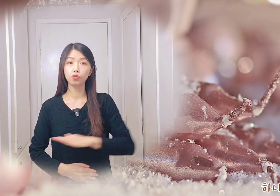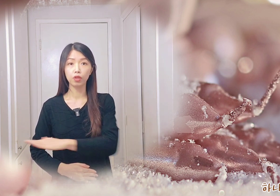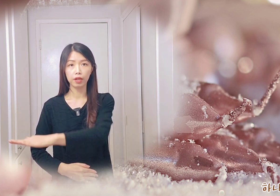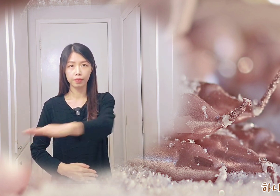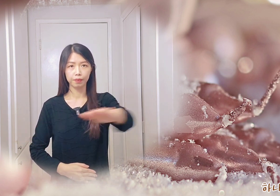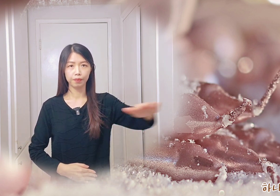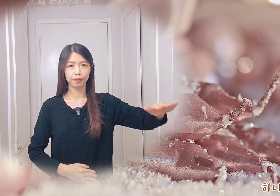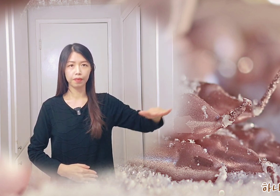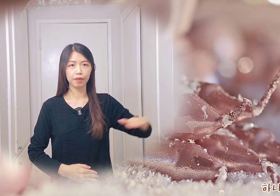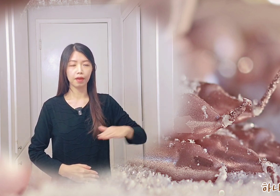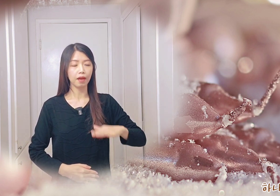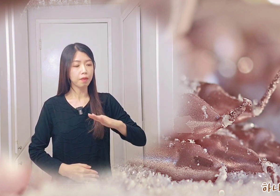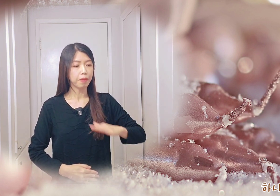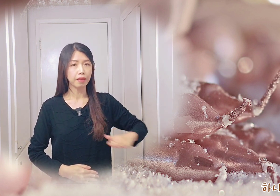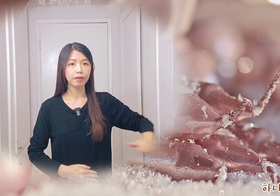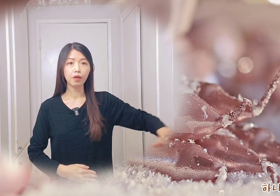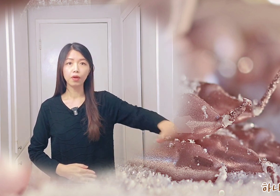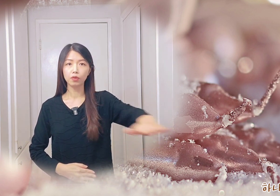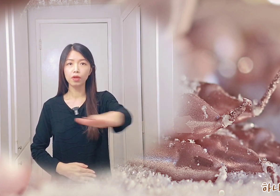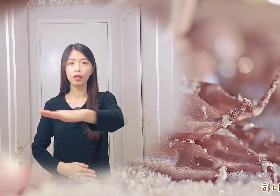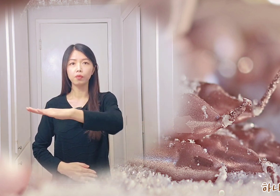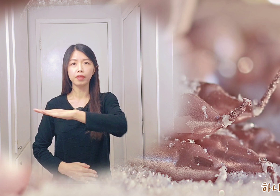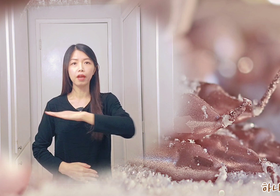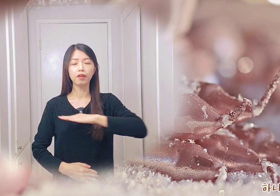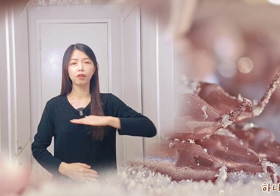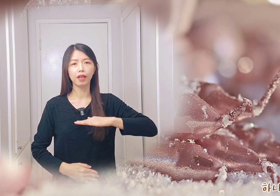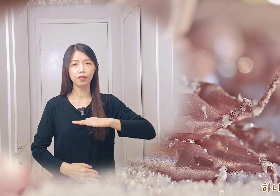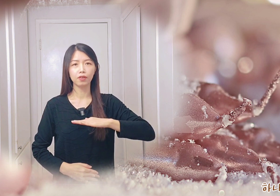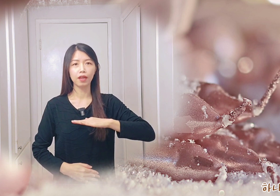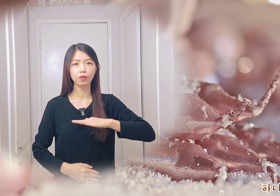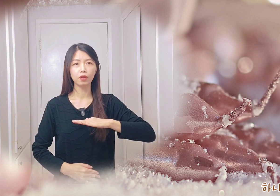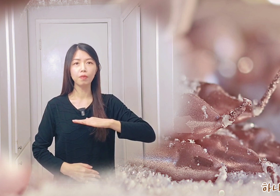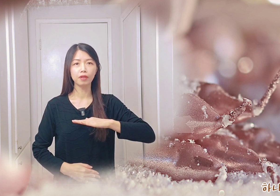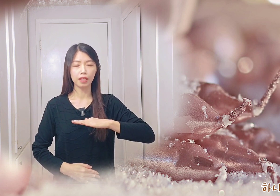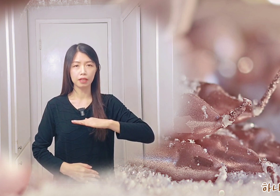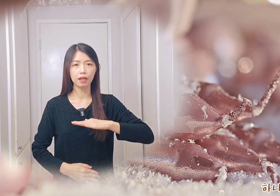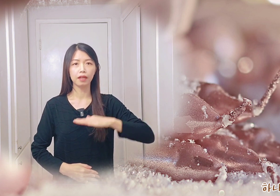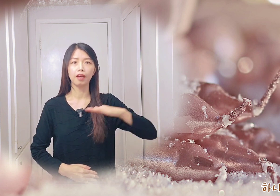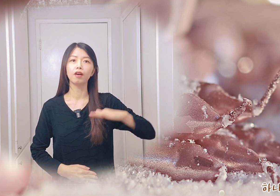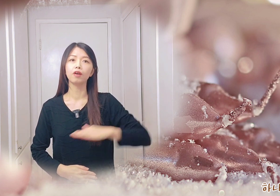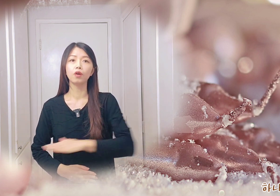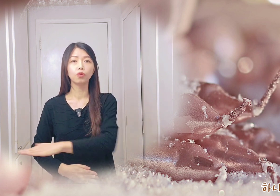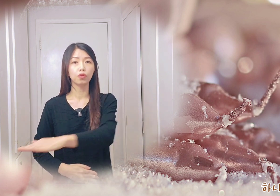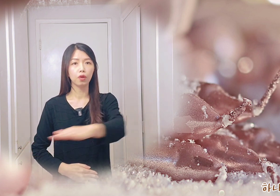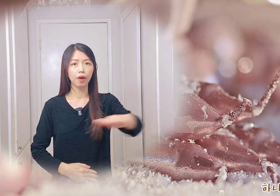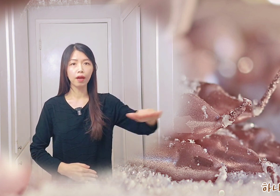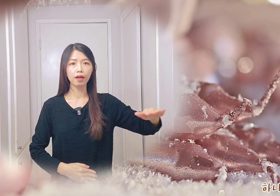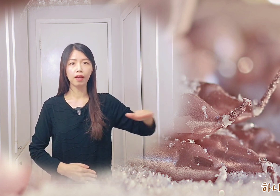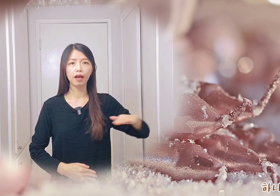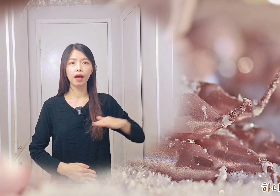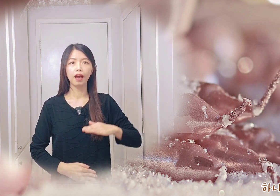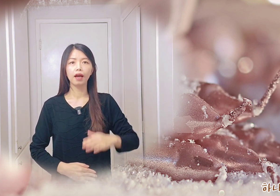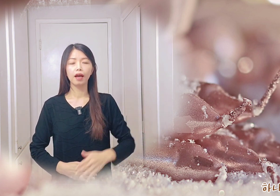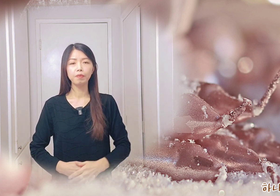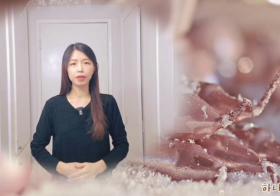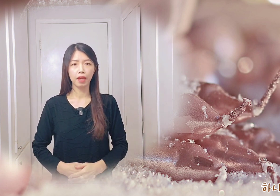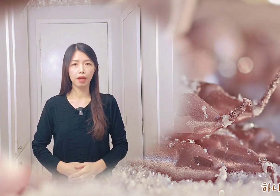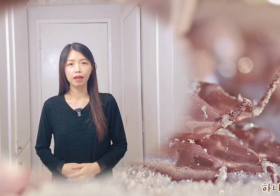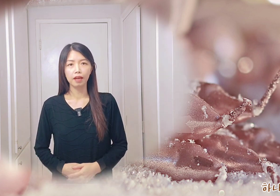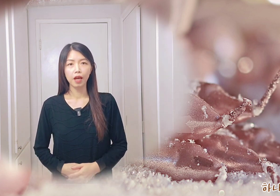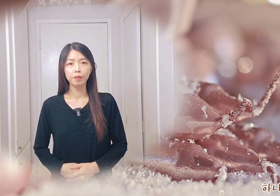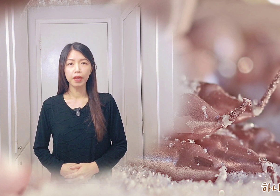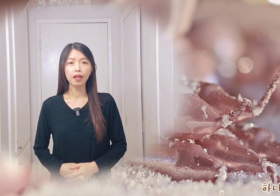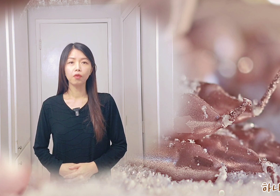돼요. 우리. 반대로 하셔도 상관없는데요. 이건 나중에 또 설명을 다시 드릴게요. 우리와